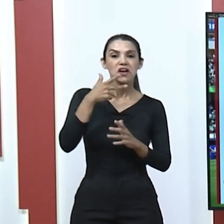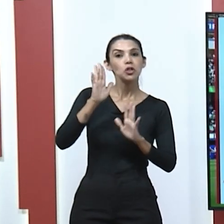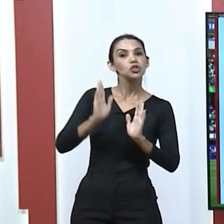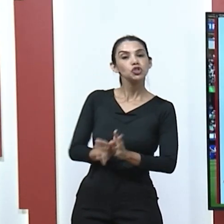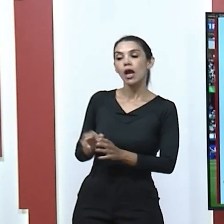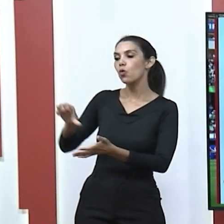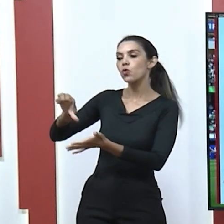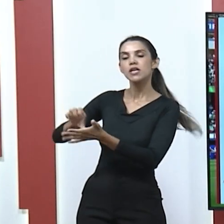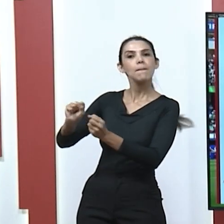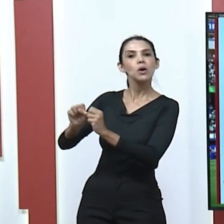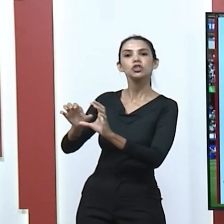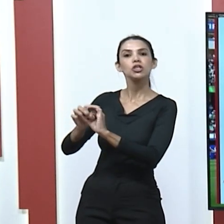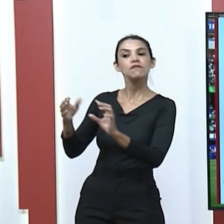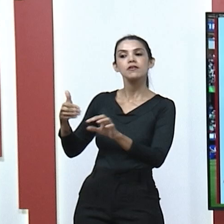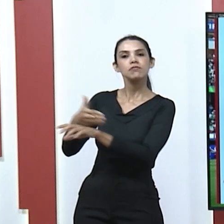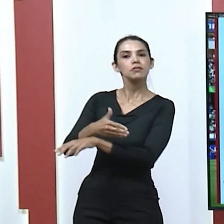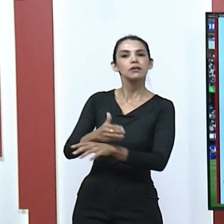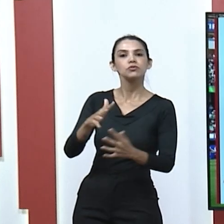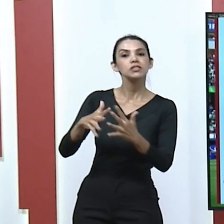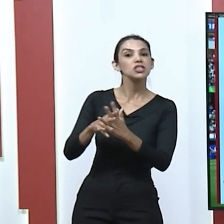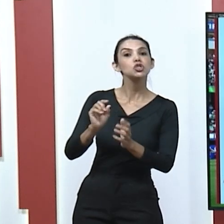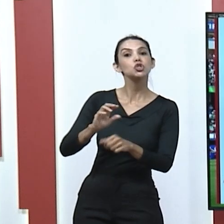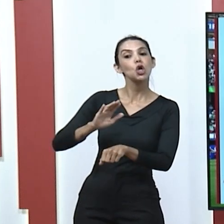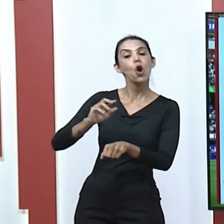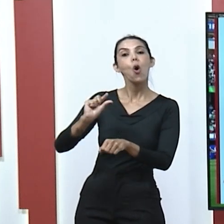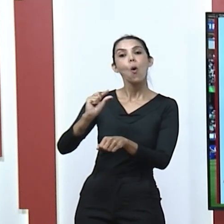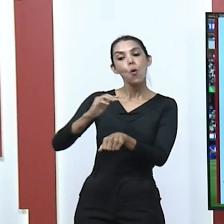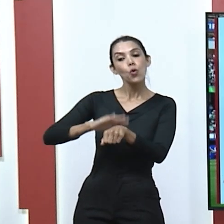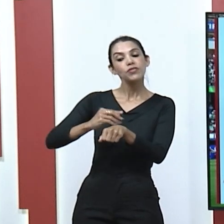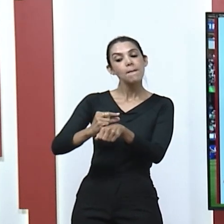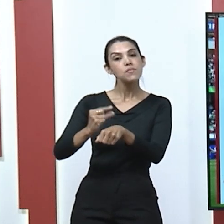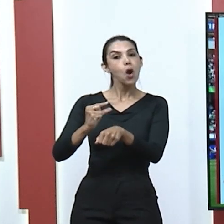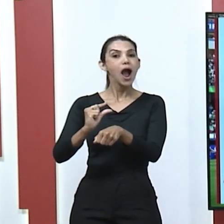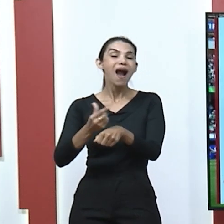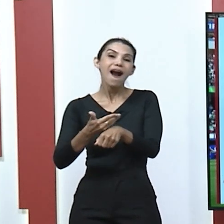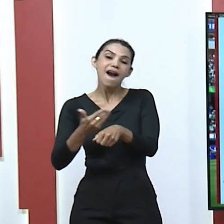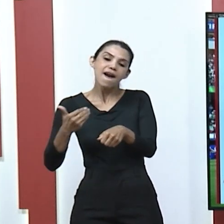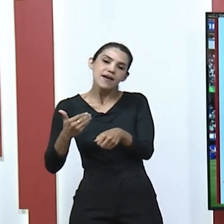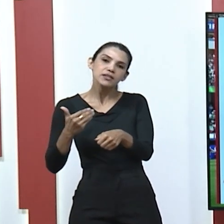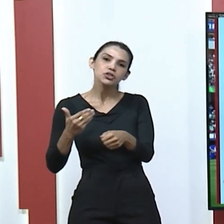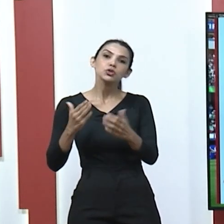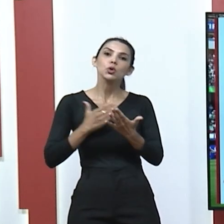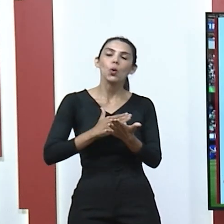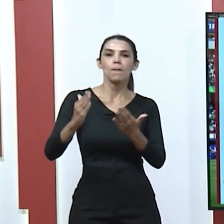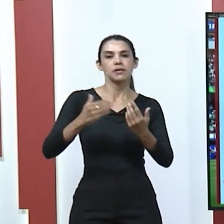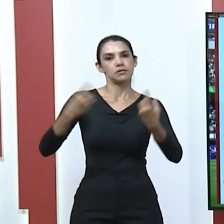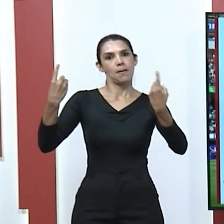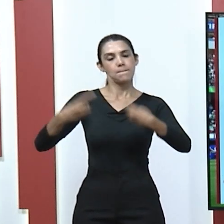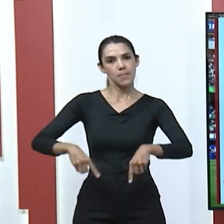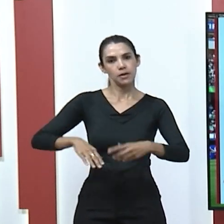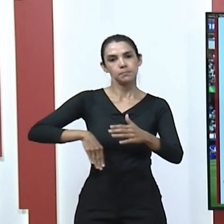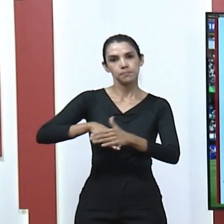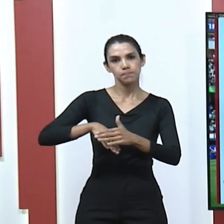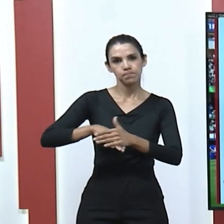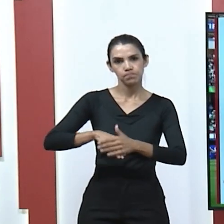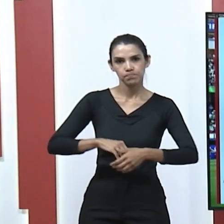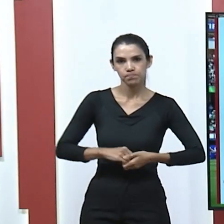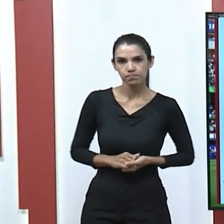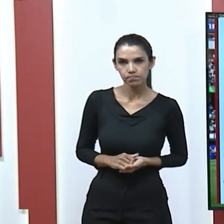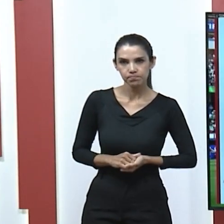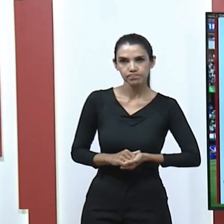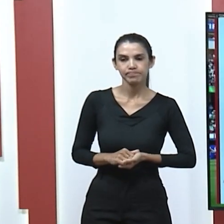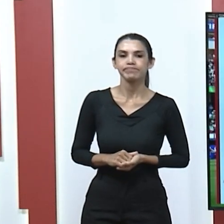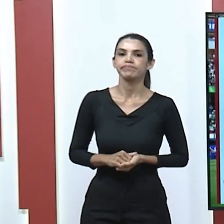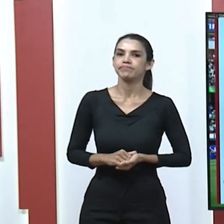só poderia entrar nos Estados Unidos poucas horas antes de cada partida. E